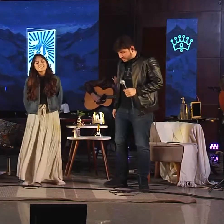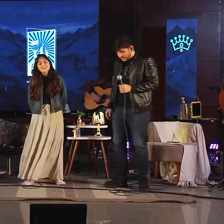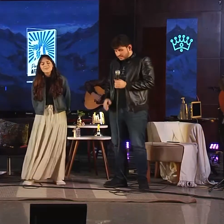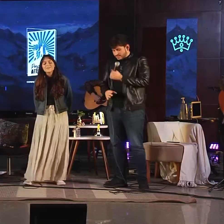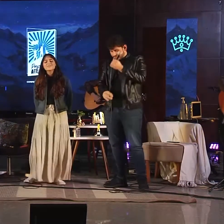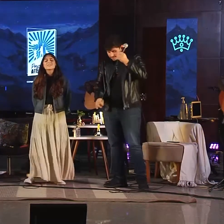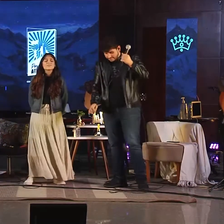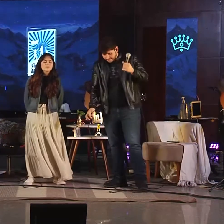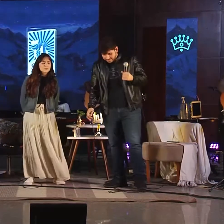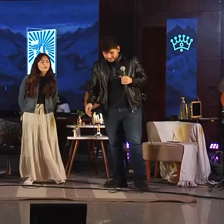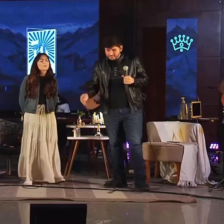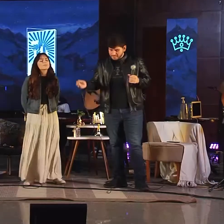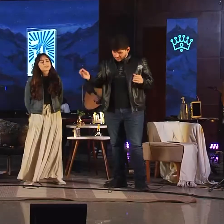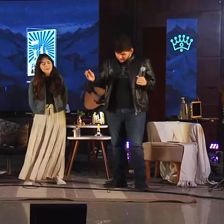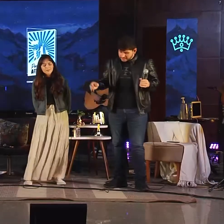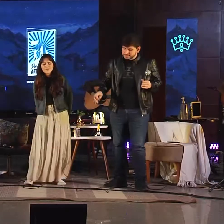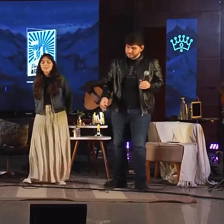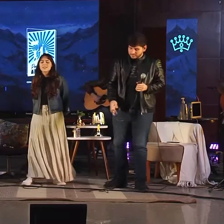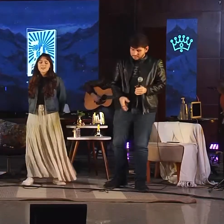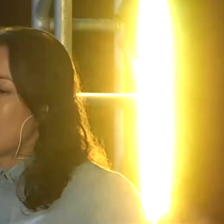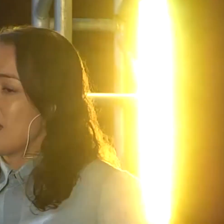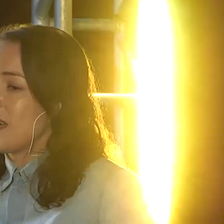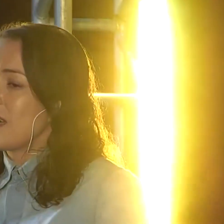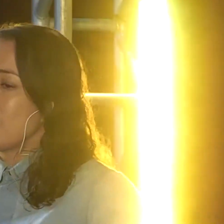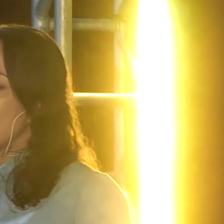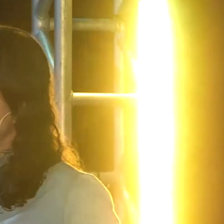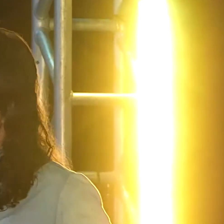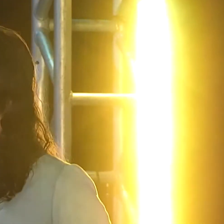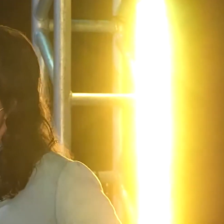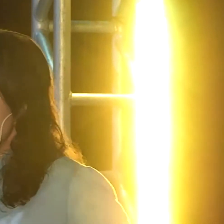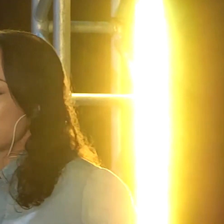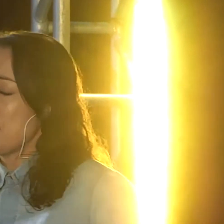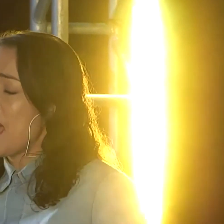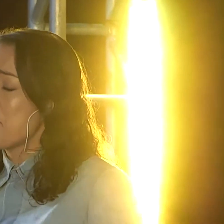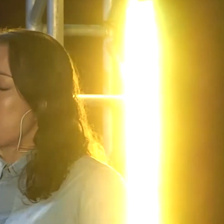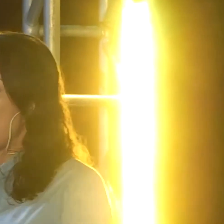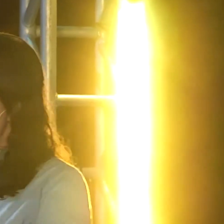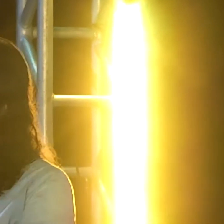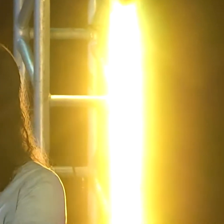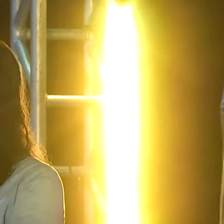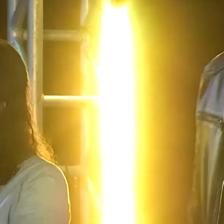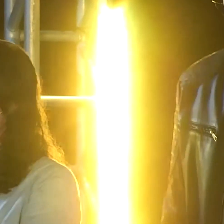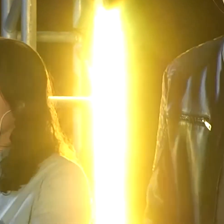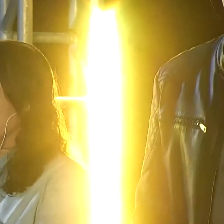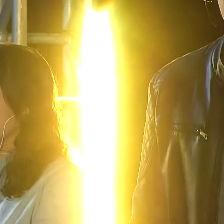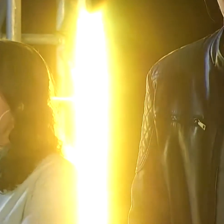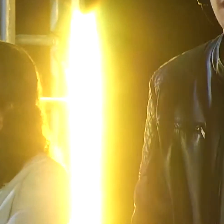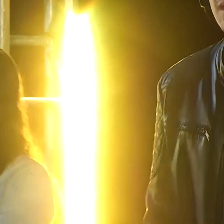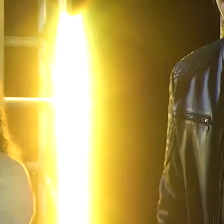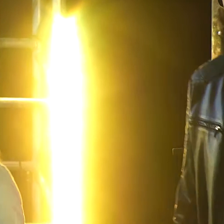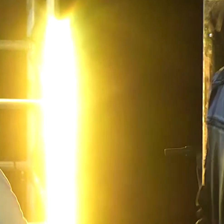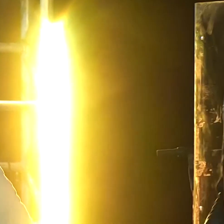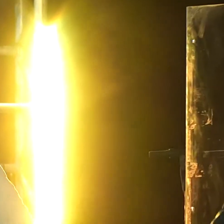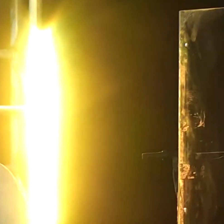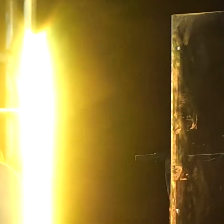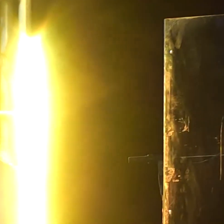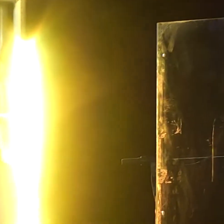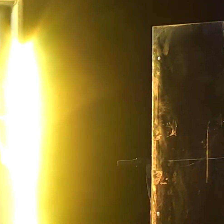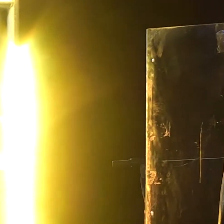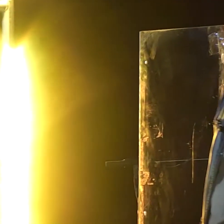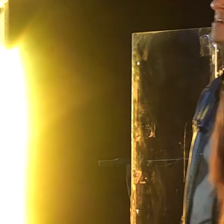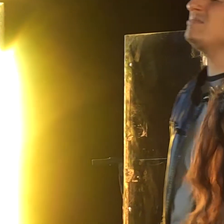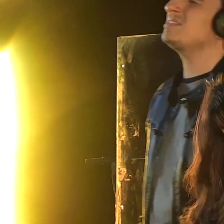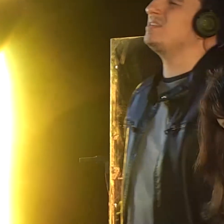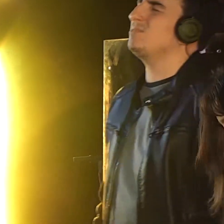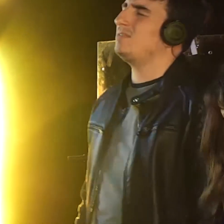e expressão, Deus e o homem plena união. Forte é o brado provindo do amor, volta o